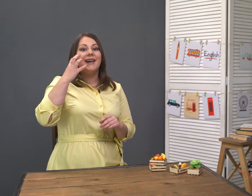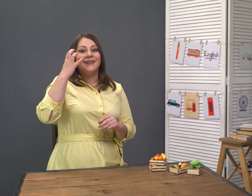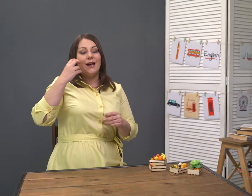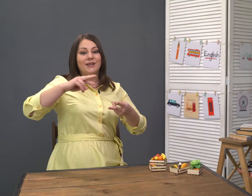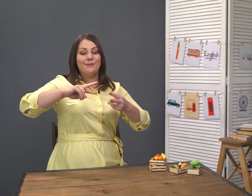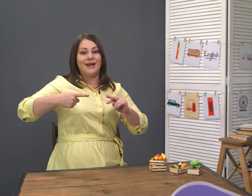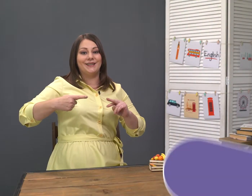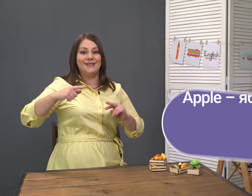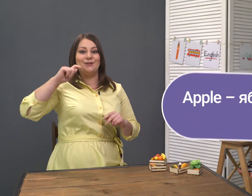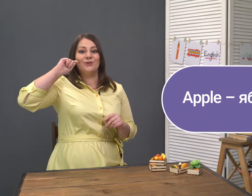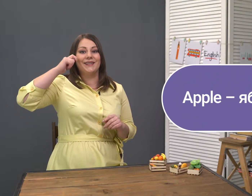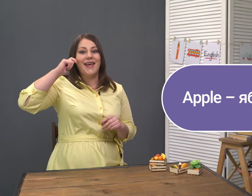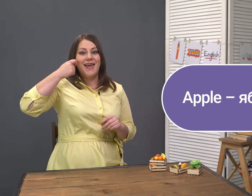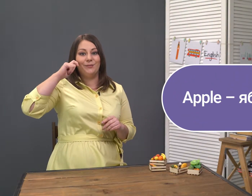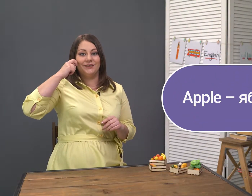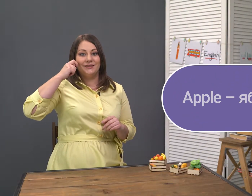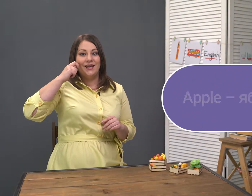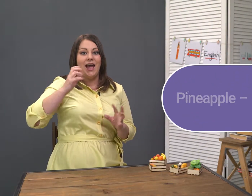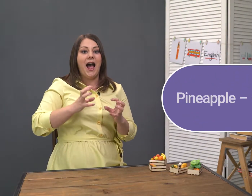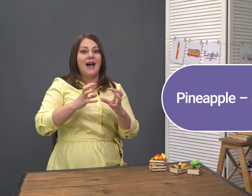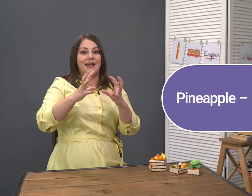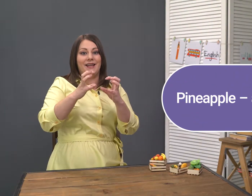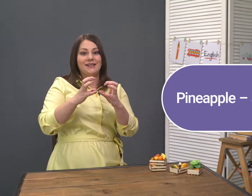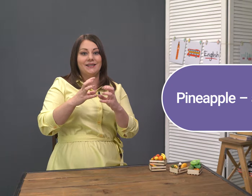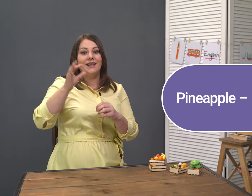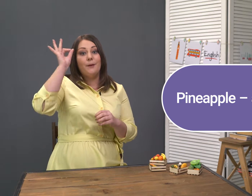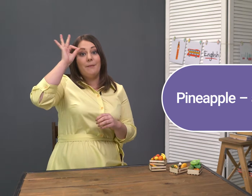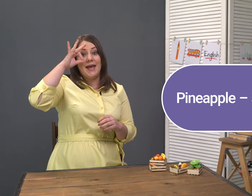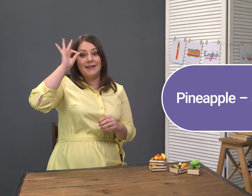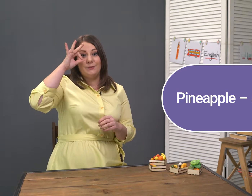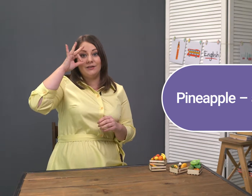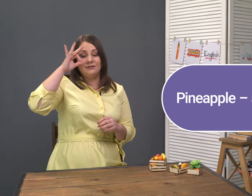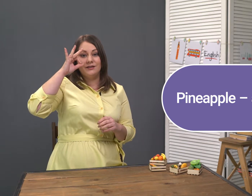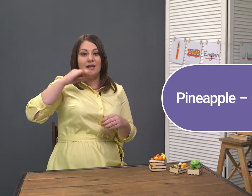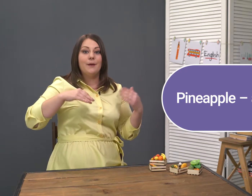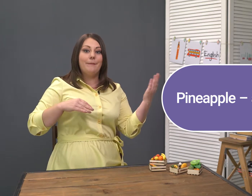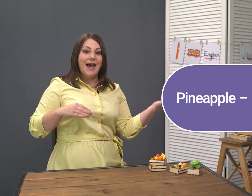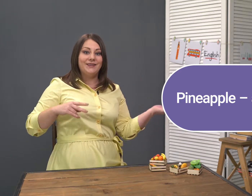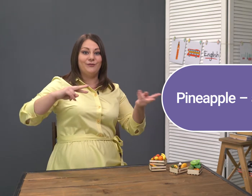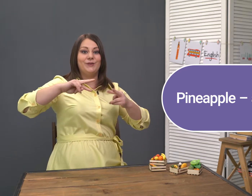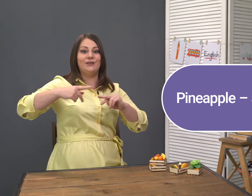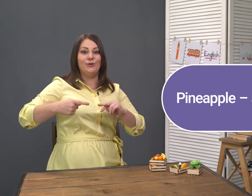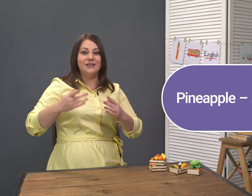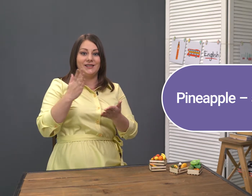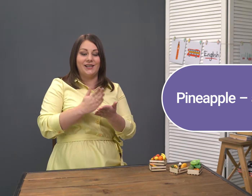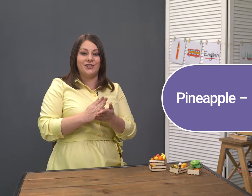Яблоко по-английски будет apple, а ананас – pineapple. Pine в переводе значит